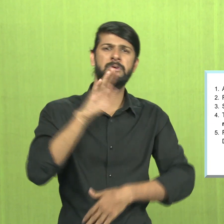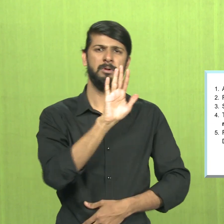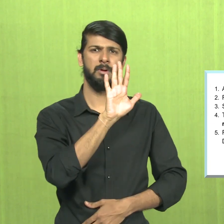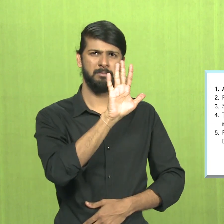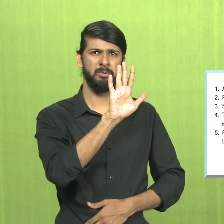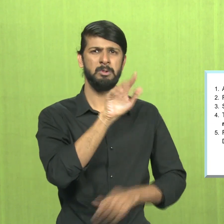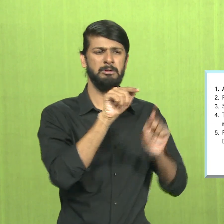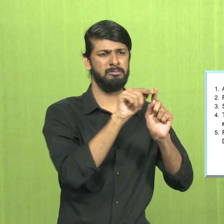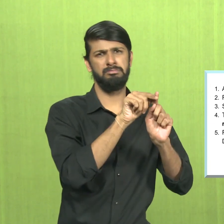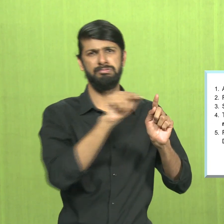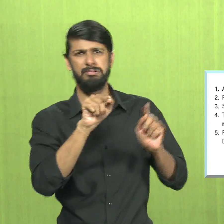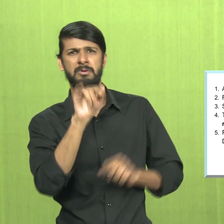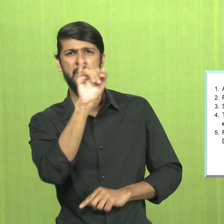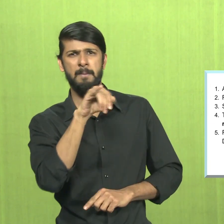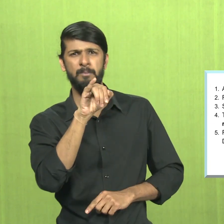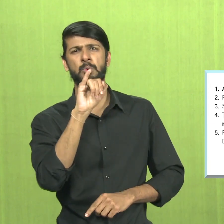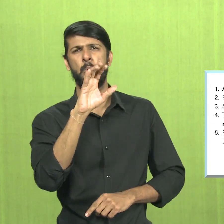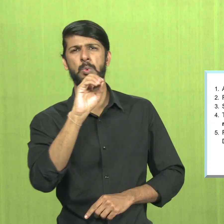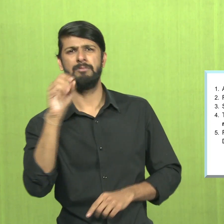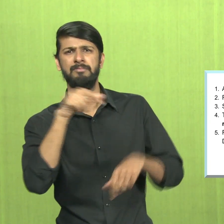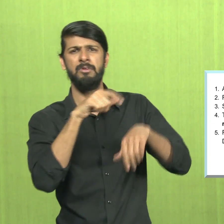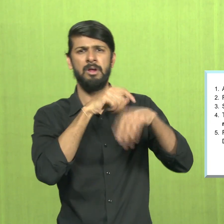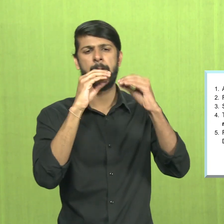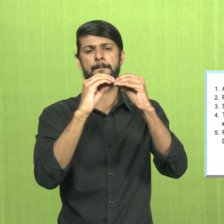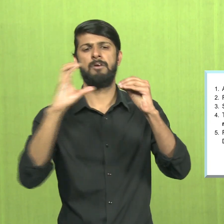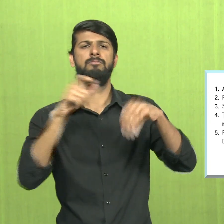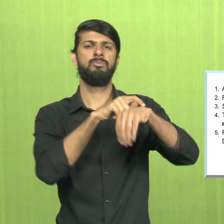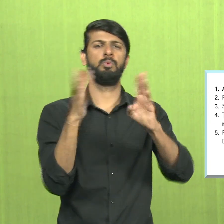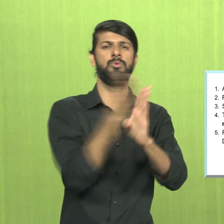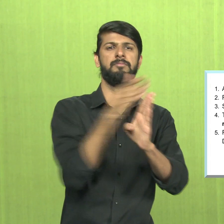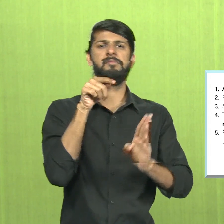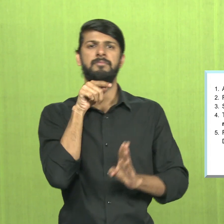कि ड्यूरिंग हिस फिफ्थ क्लास सिक्स्थ सेंचुरी बीसी